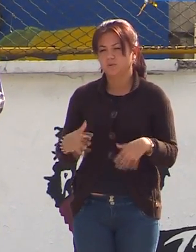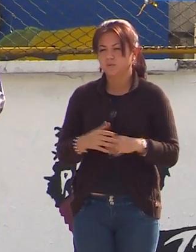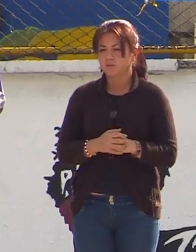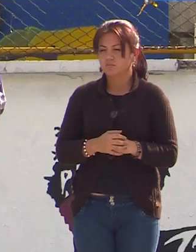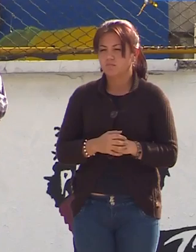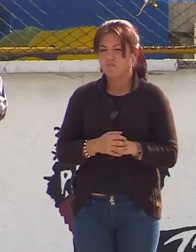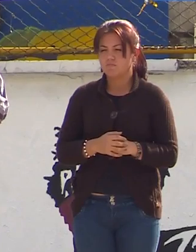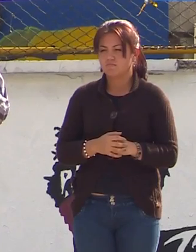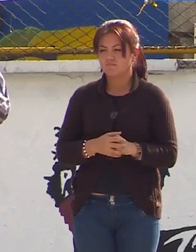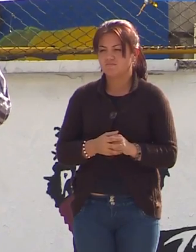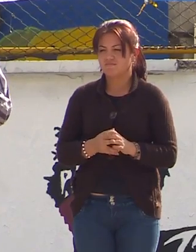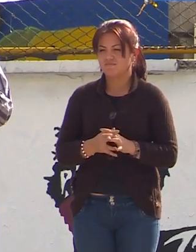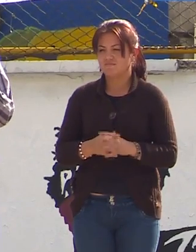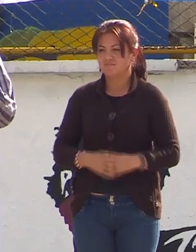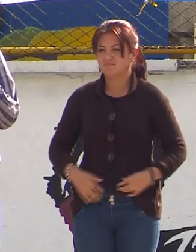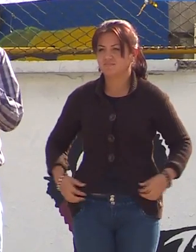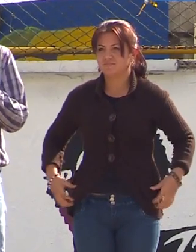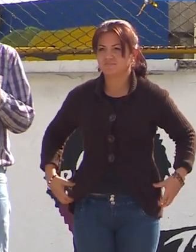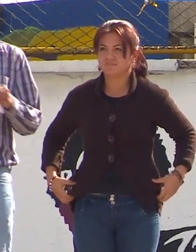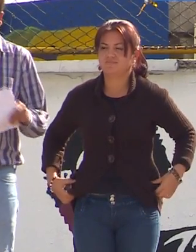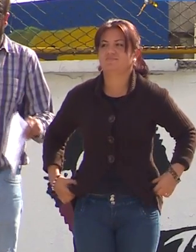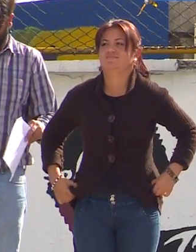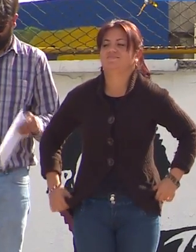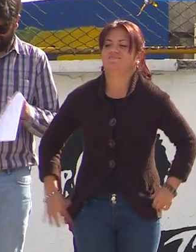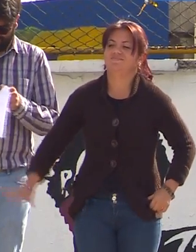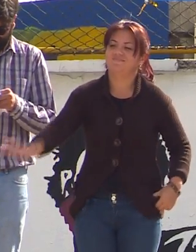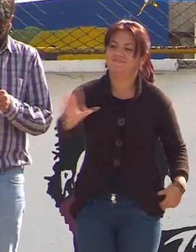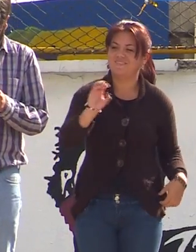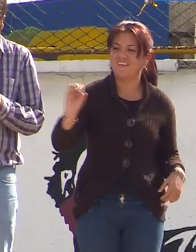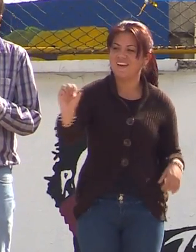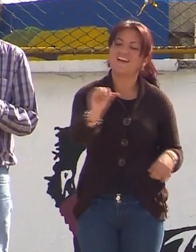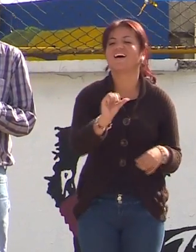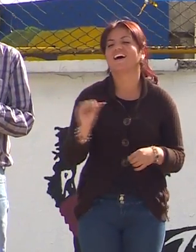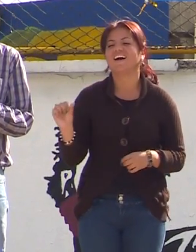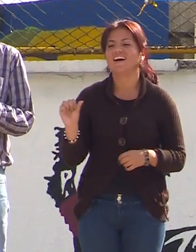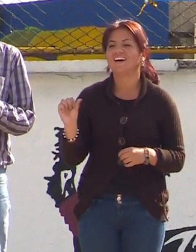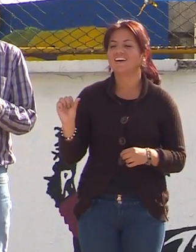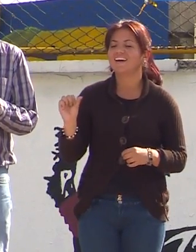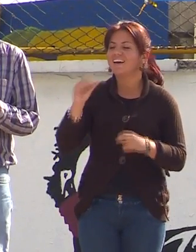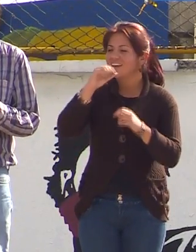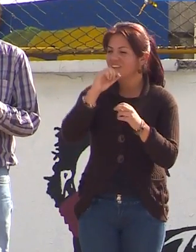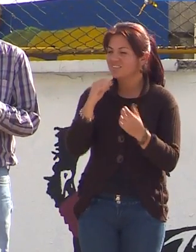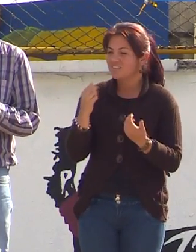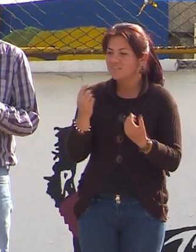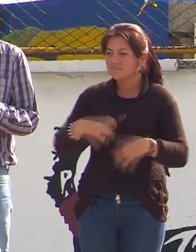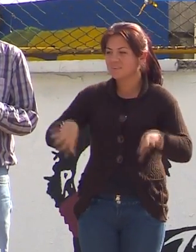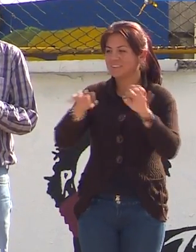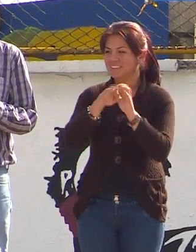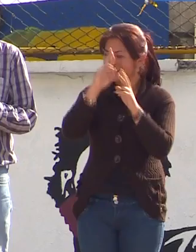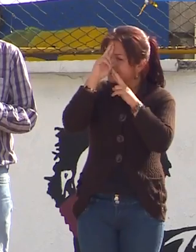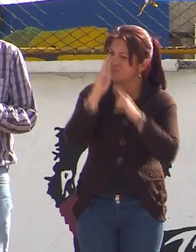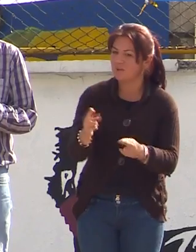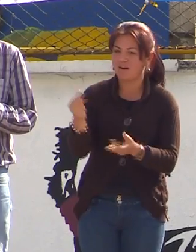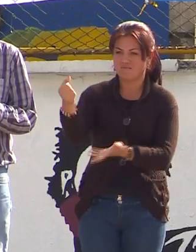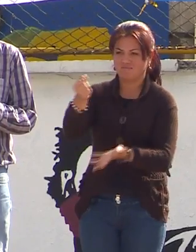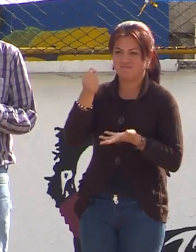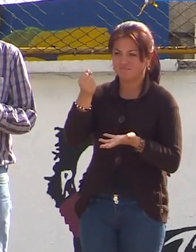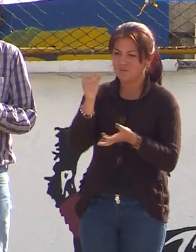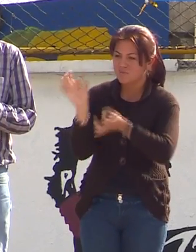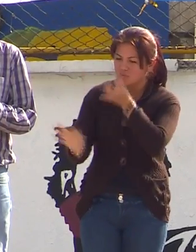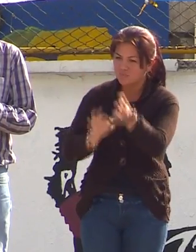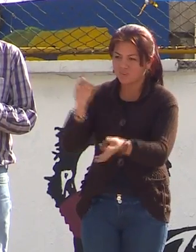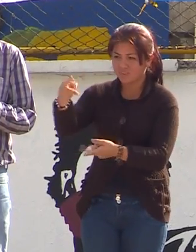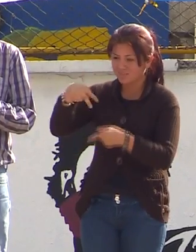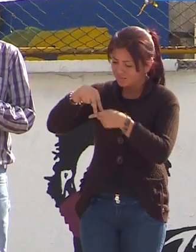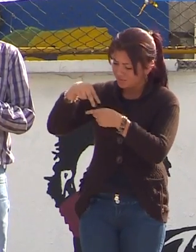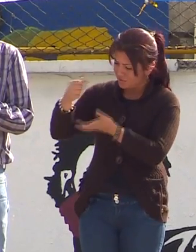para todas y todos, el deber es respetar cada inversión, cuidarla.